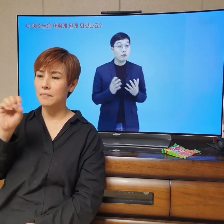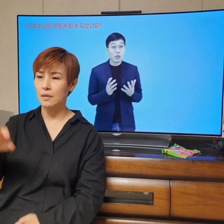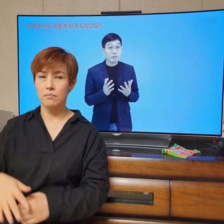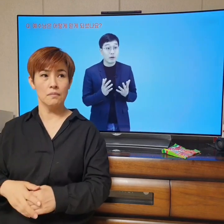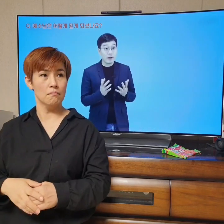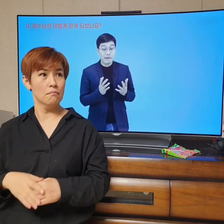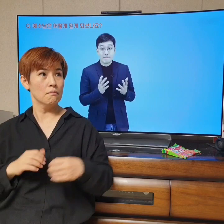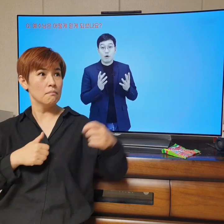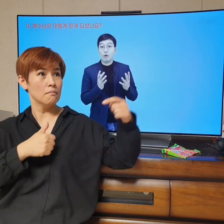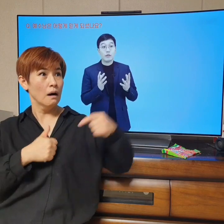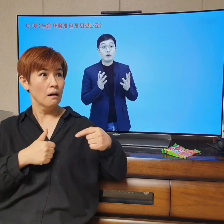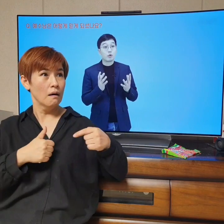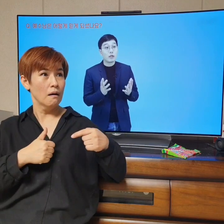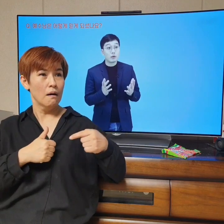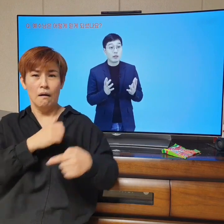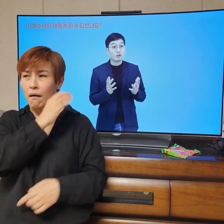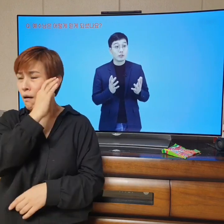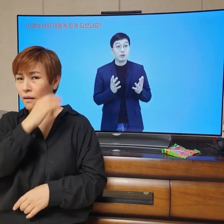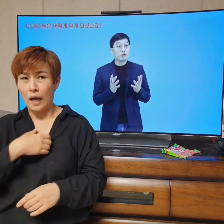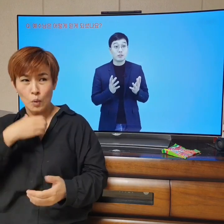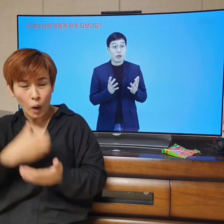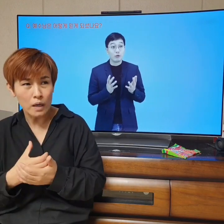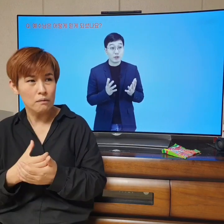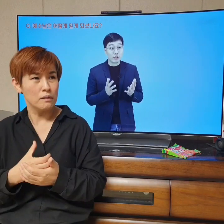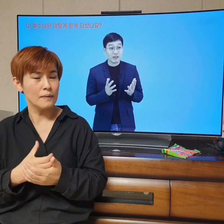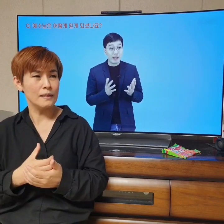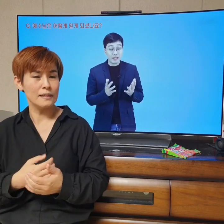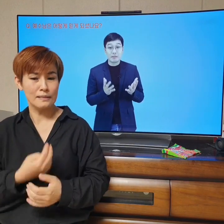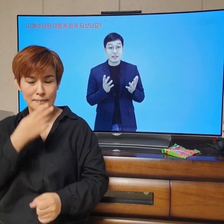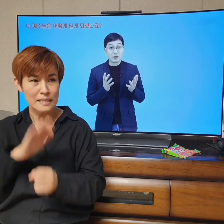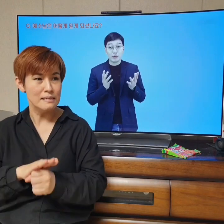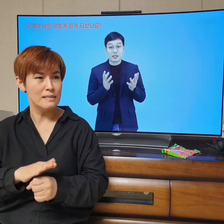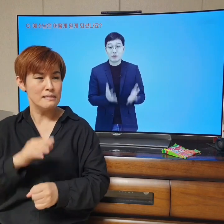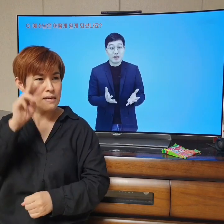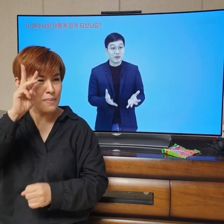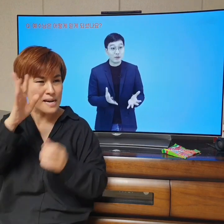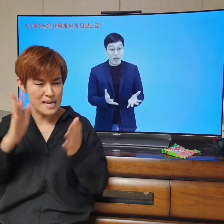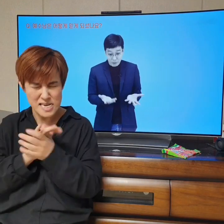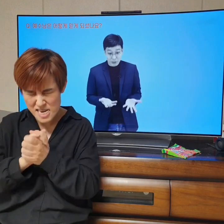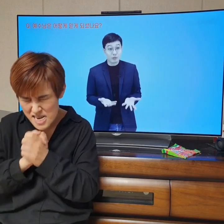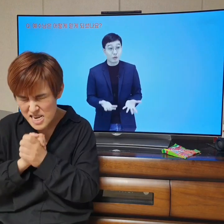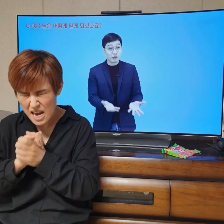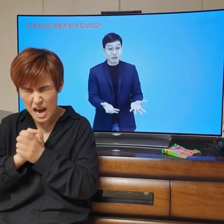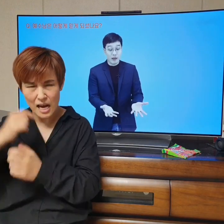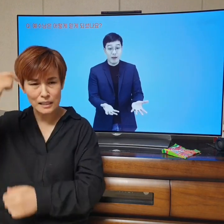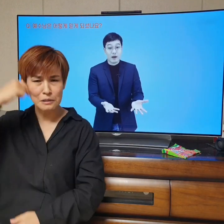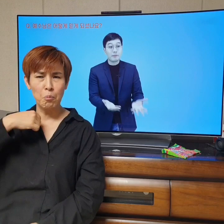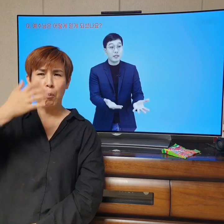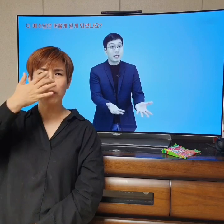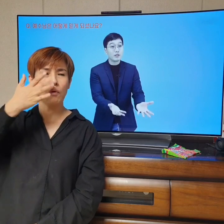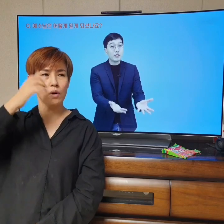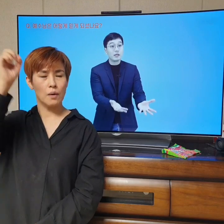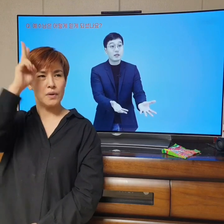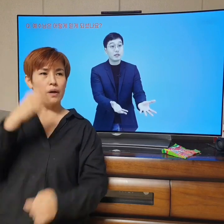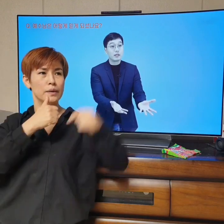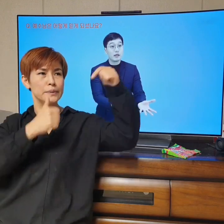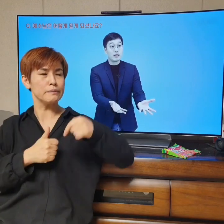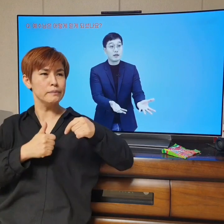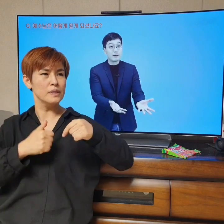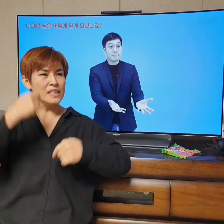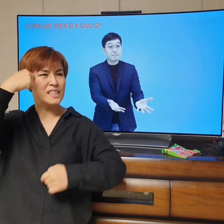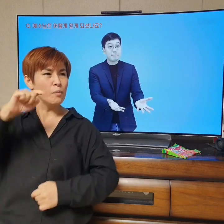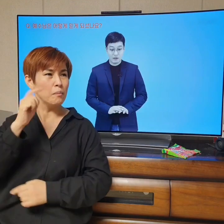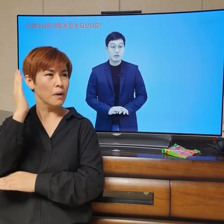제가 너무 창피한 거예요. 나 여기 속아서 와가지고 지금 이것도 지금 억울해 죽겠는데 3박 4일 동안 기도를 하는 거 해도 아무 느낌도 없고 이러는데 갑자기 나와서 얘기를